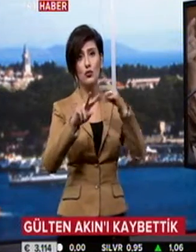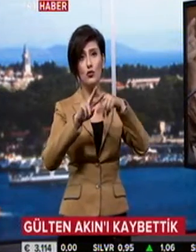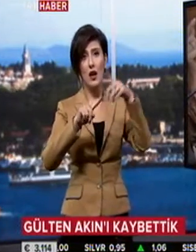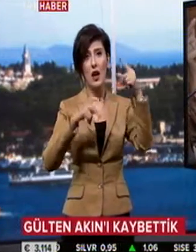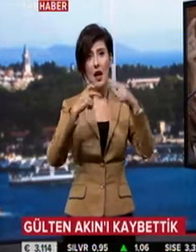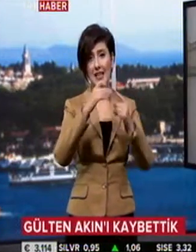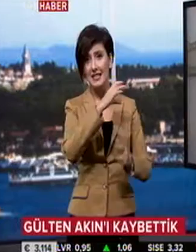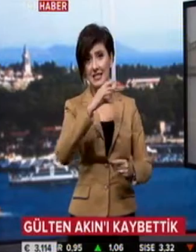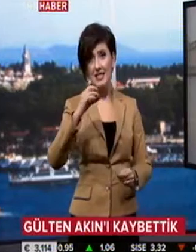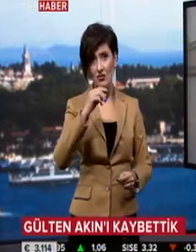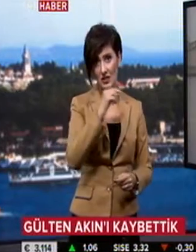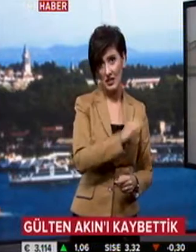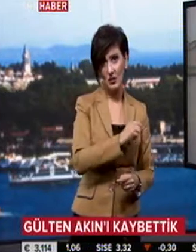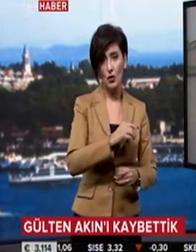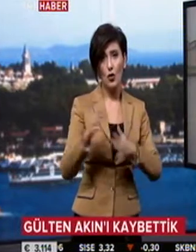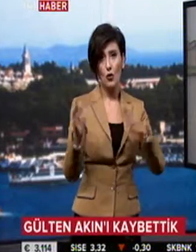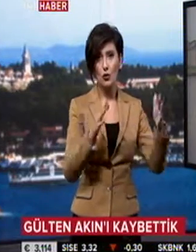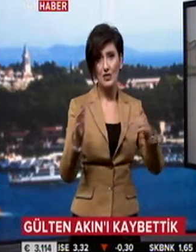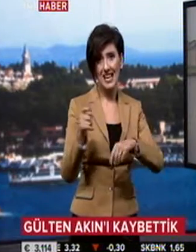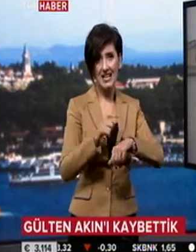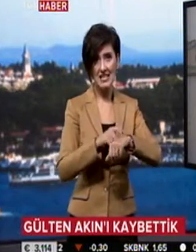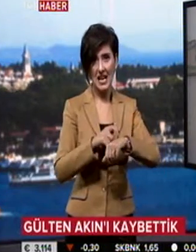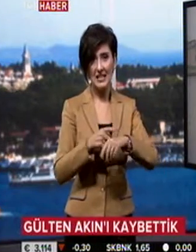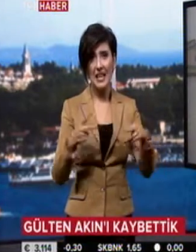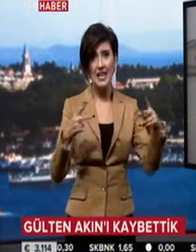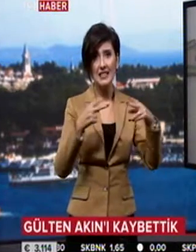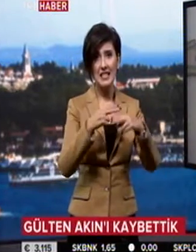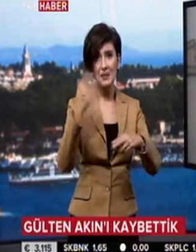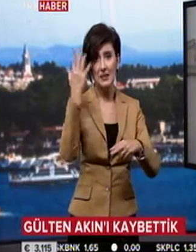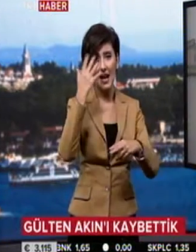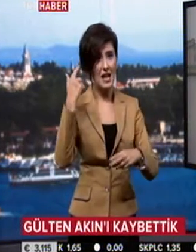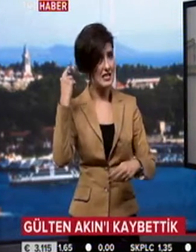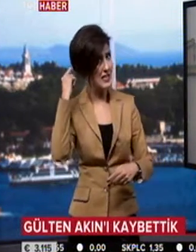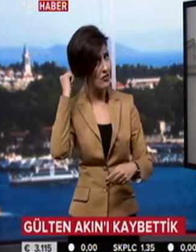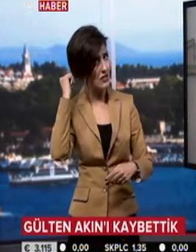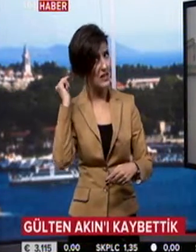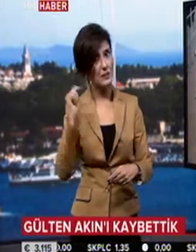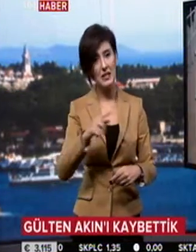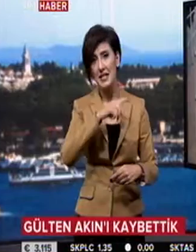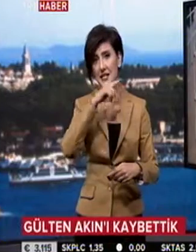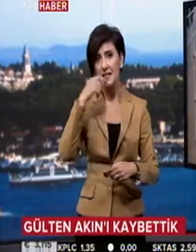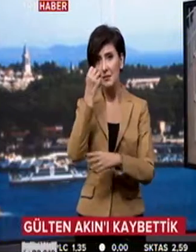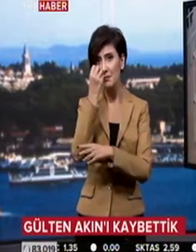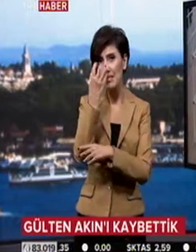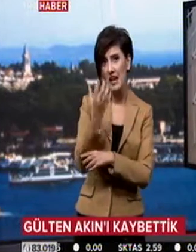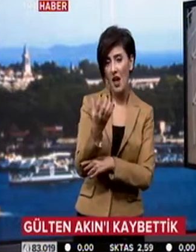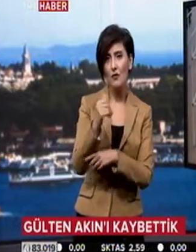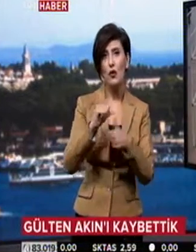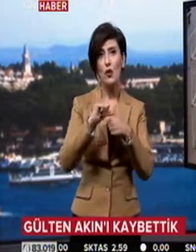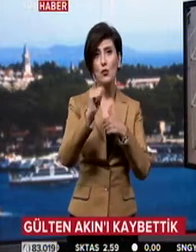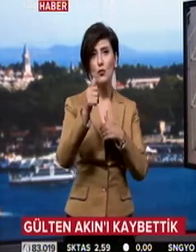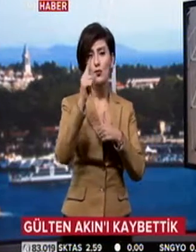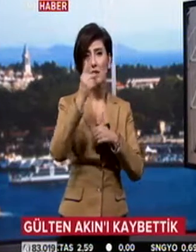şair seçilen Akın'ın Rüzgar Saati, Kestim Kara Saçlarımı, Kırmızı